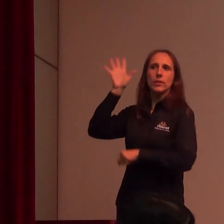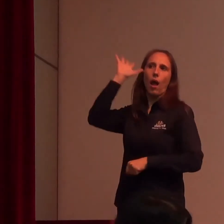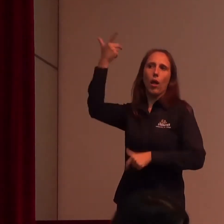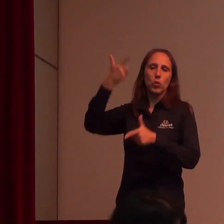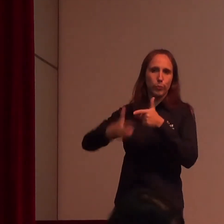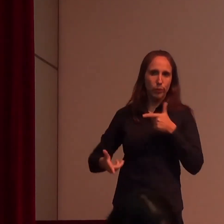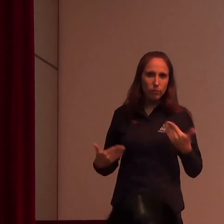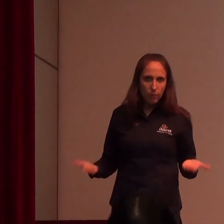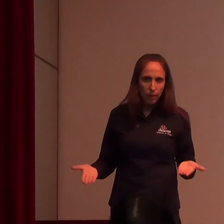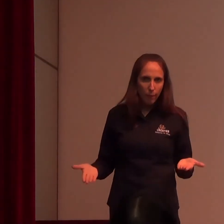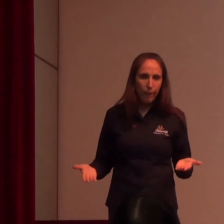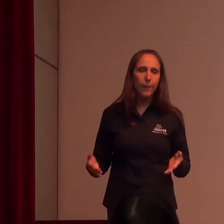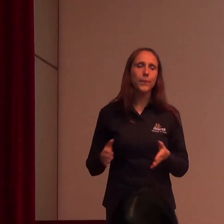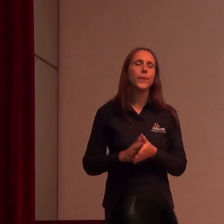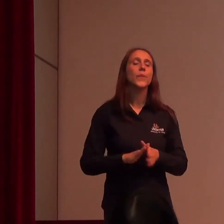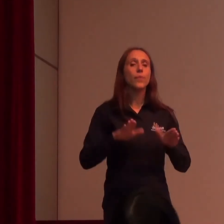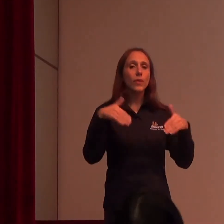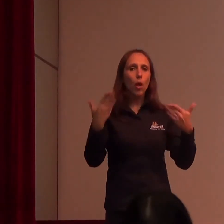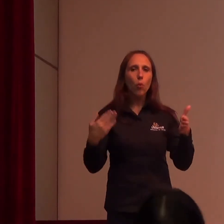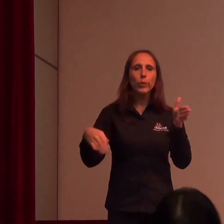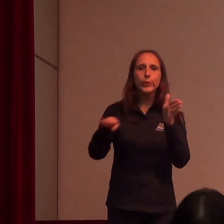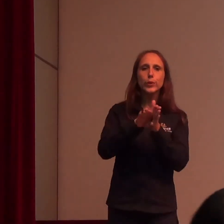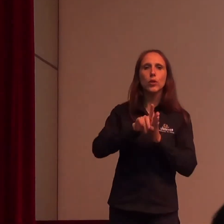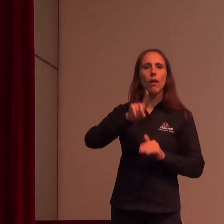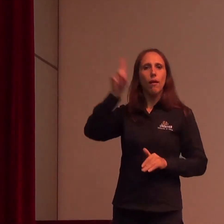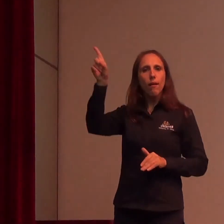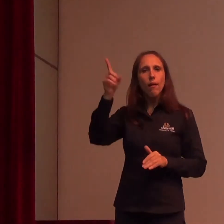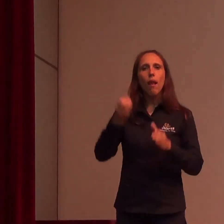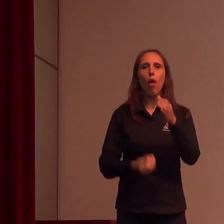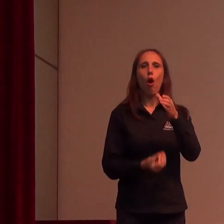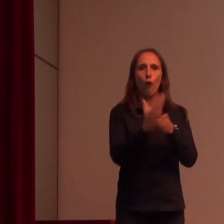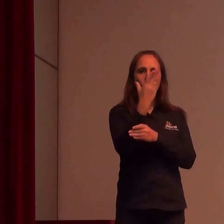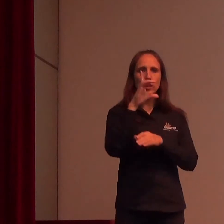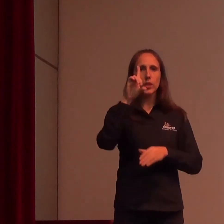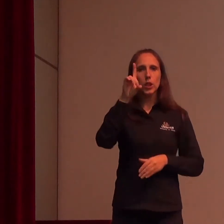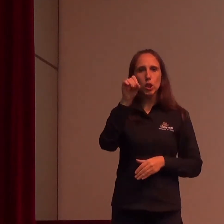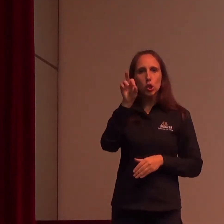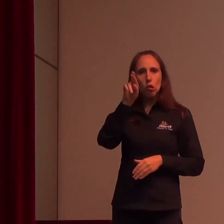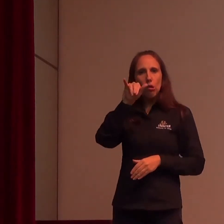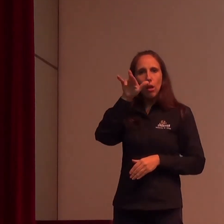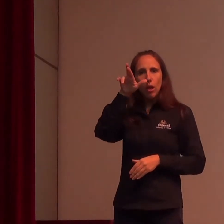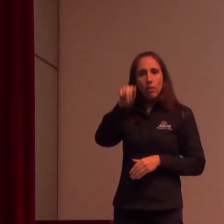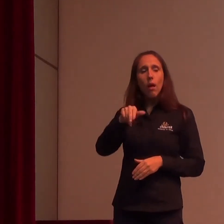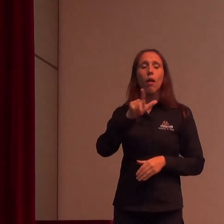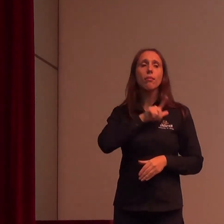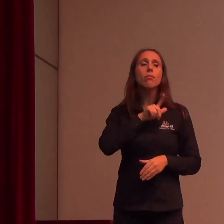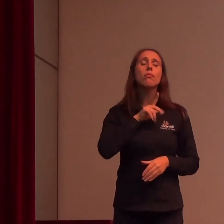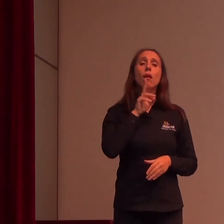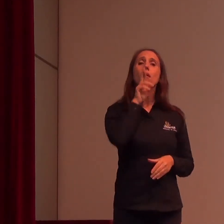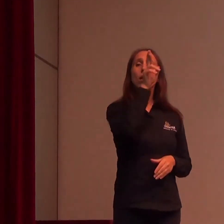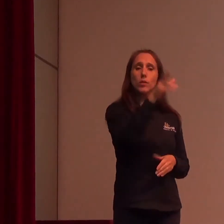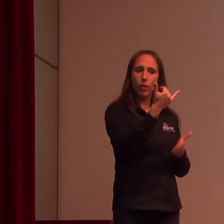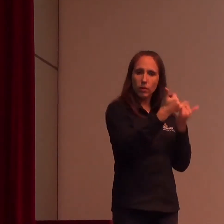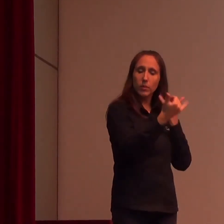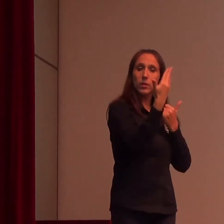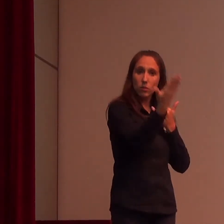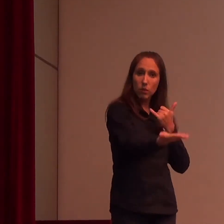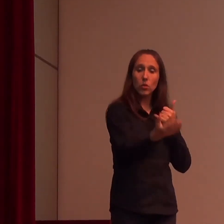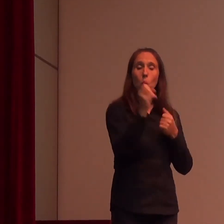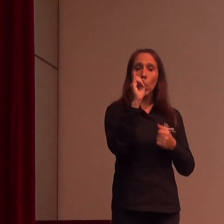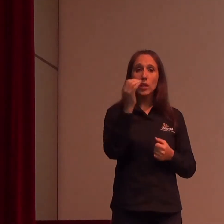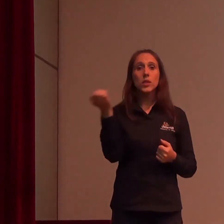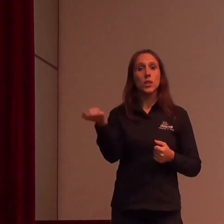produzir. Quando ele chega na Fundação Dorina, ele vai ter uma resposta muito parecida com a sua, né? Se ele